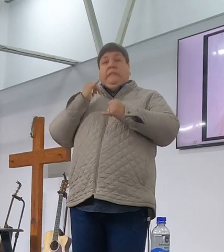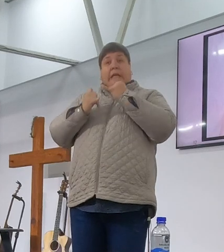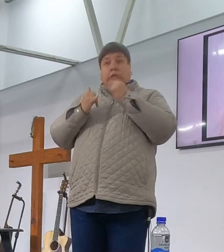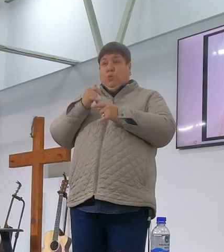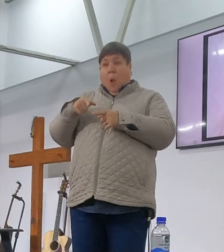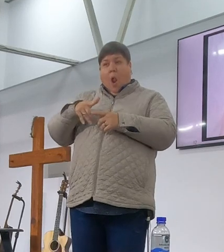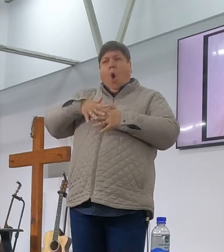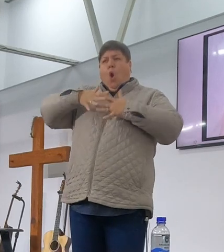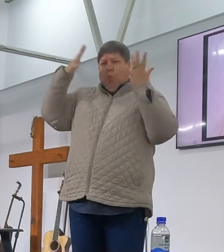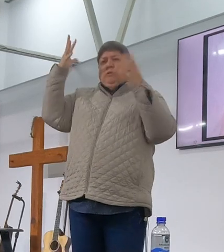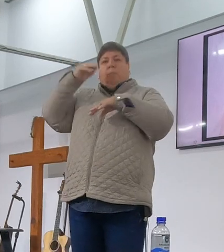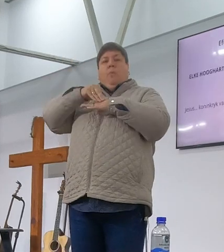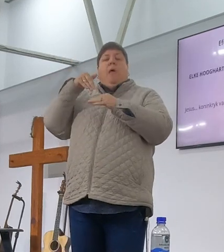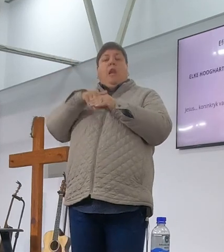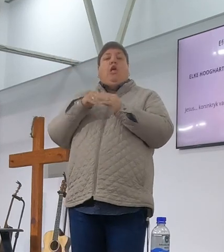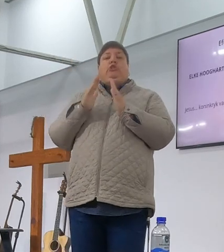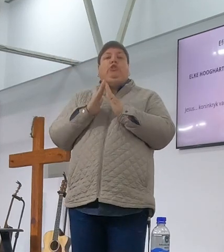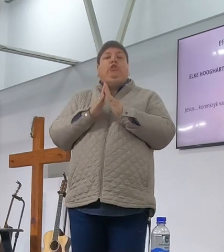probleem.